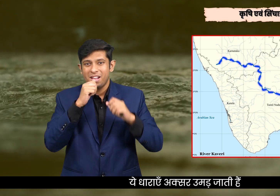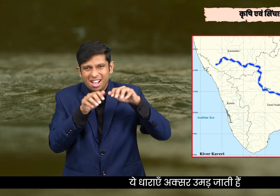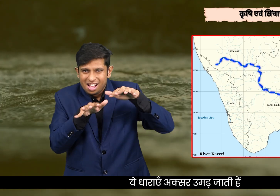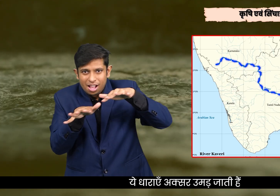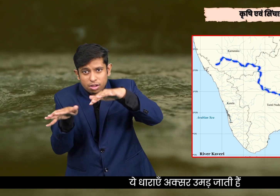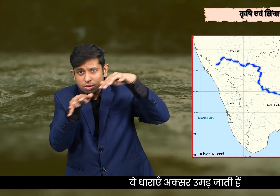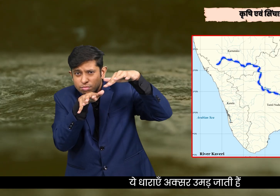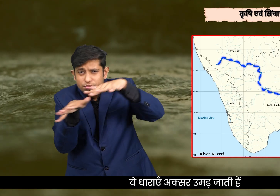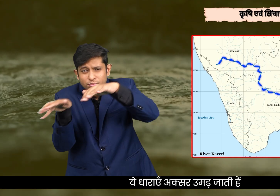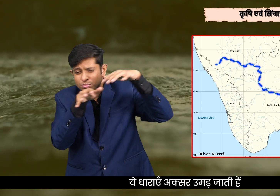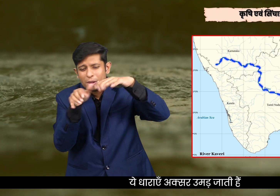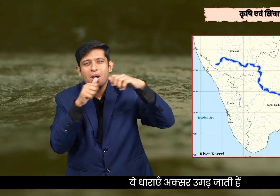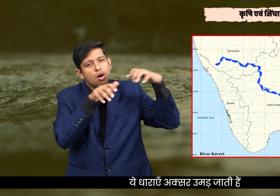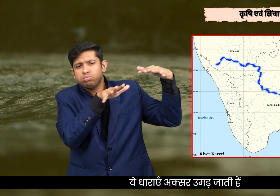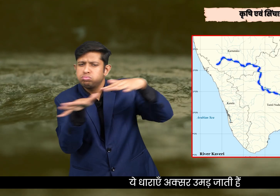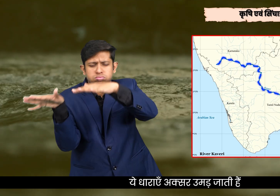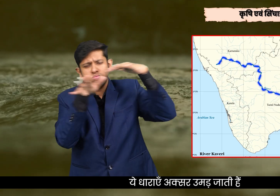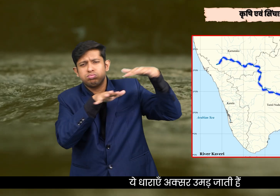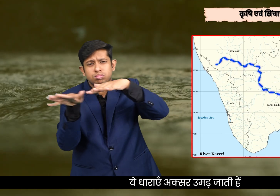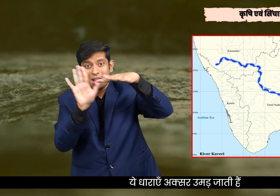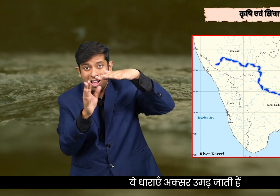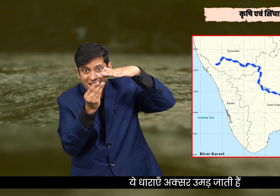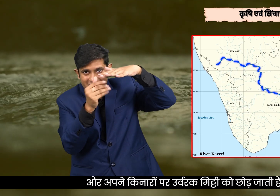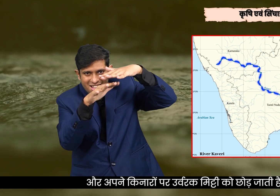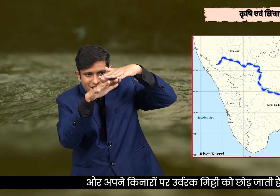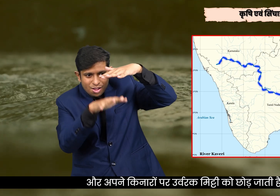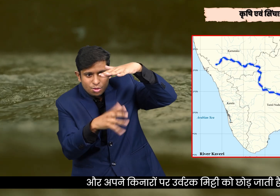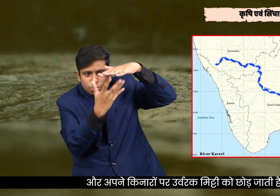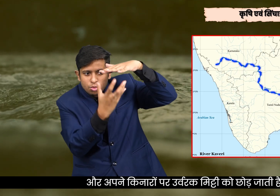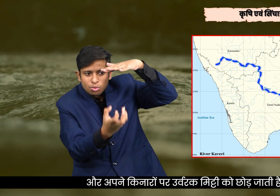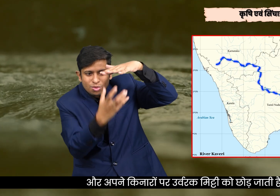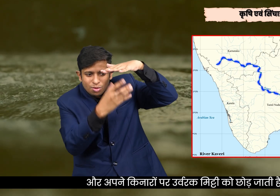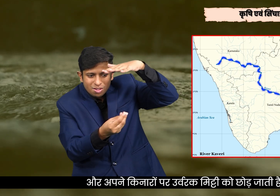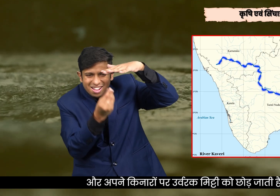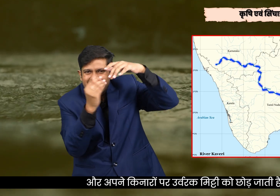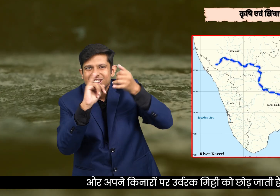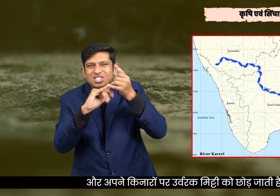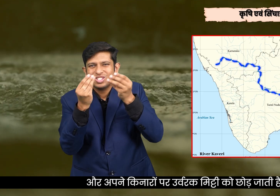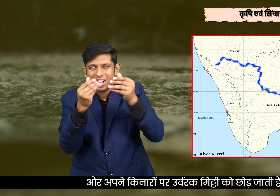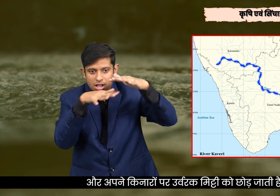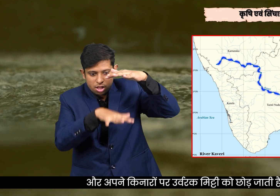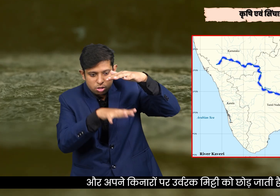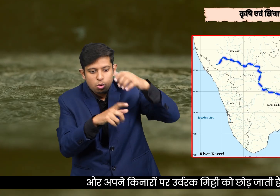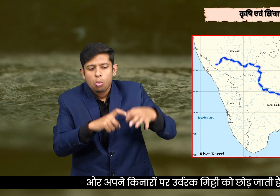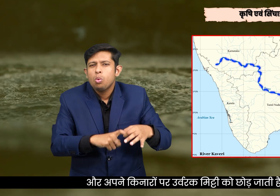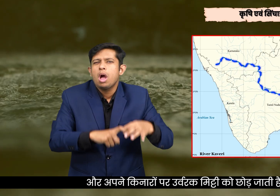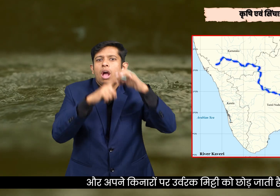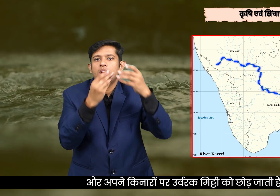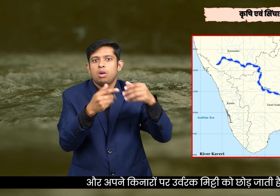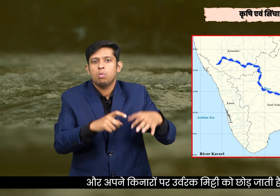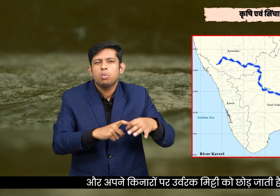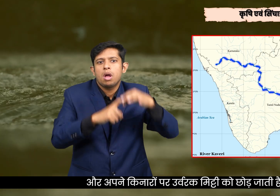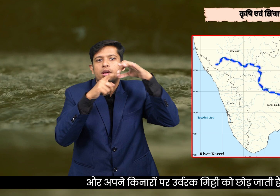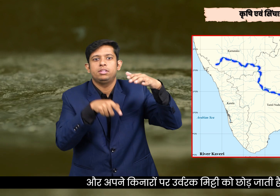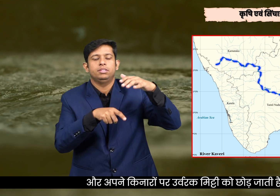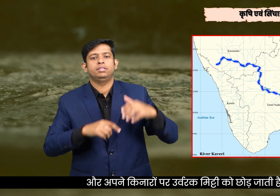यह धाराएं अक्सर उमड़ जाती हैं और अपने किनारों पर उर्वरक मिट्टी को छोड़ जाती हैं।